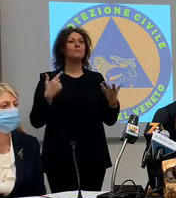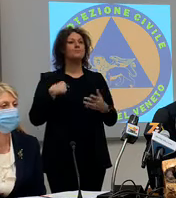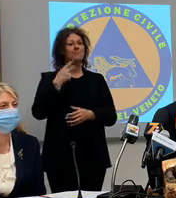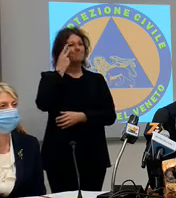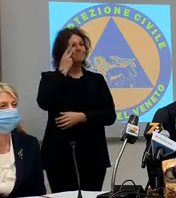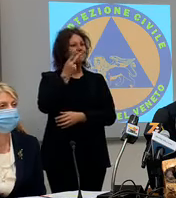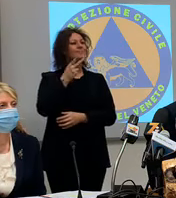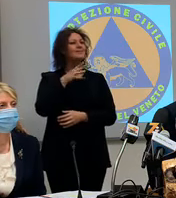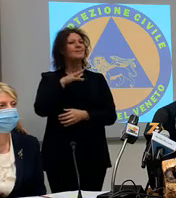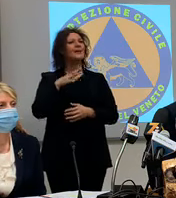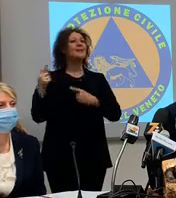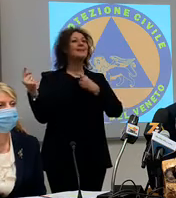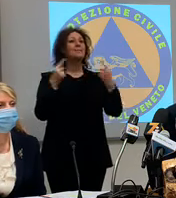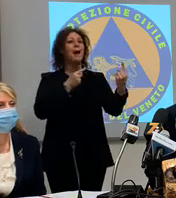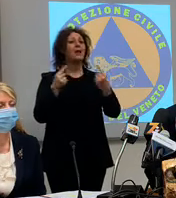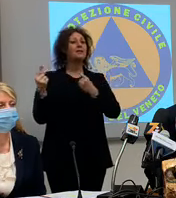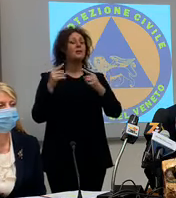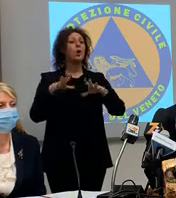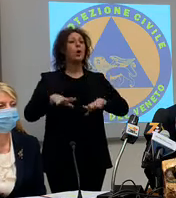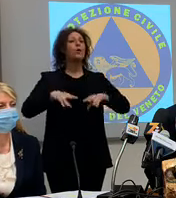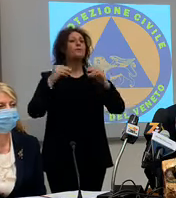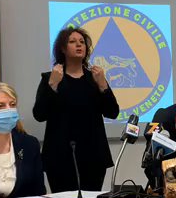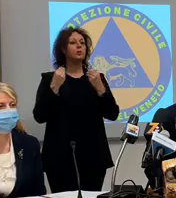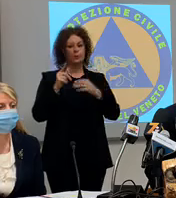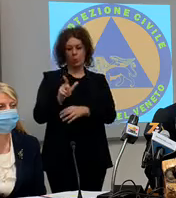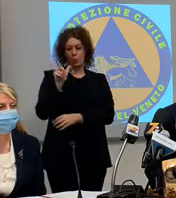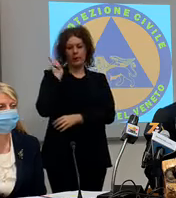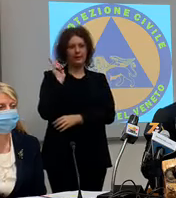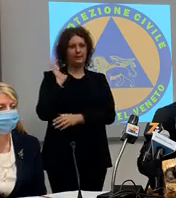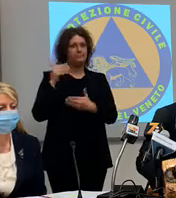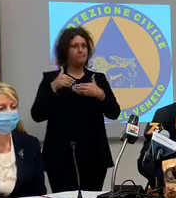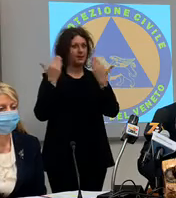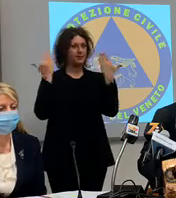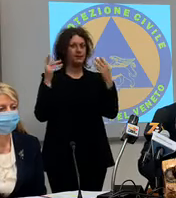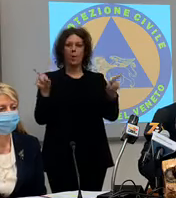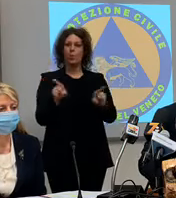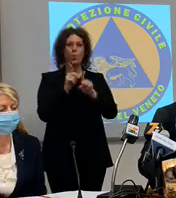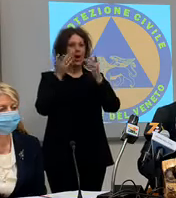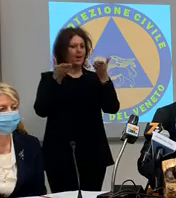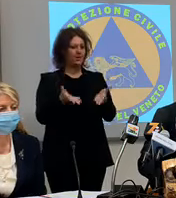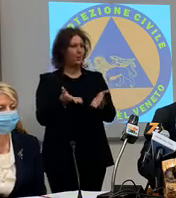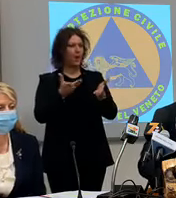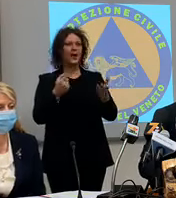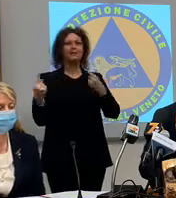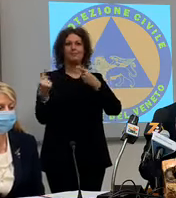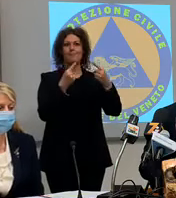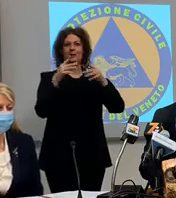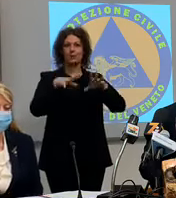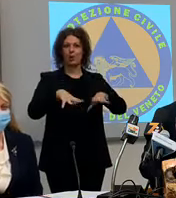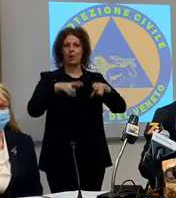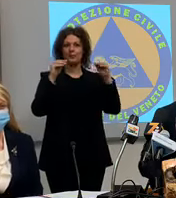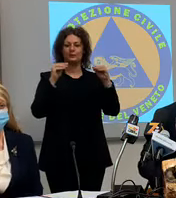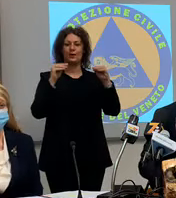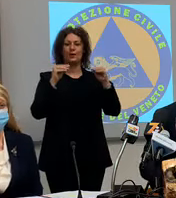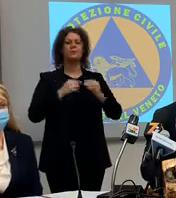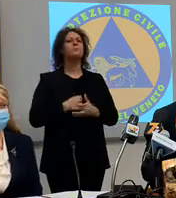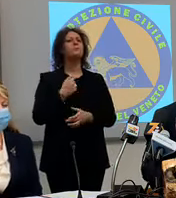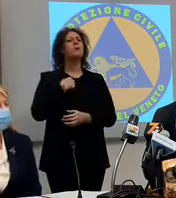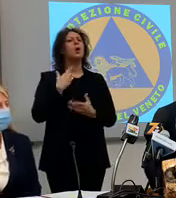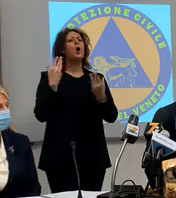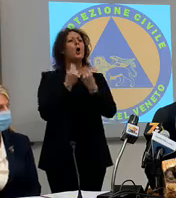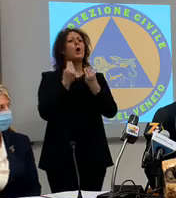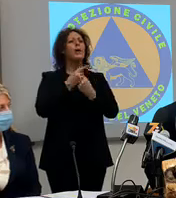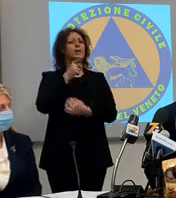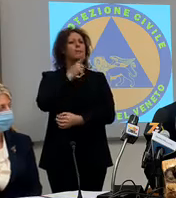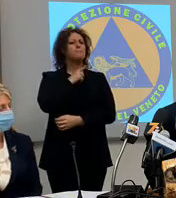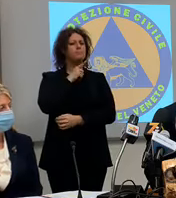dibattito è partito esattamente lunedì mattina come è partito qui vedo che i colleghi comunque portano avanti